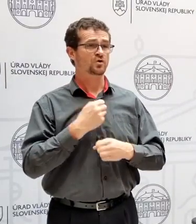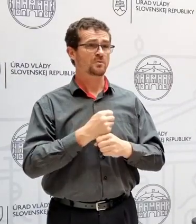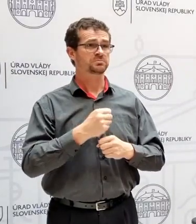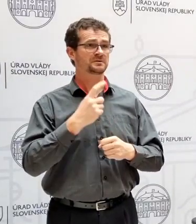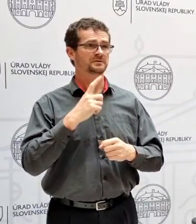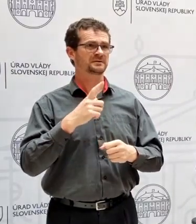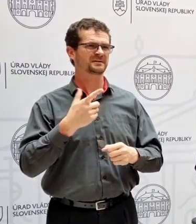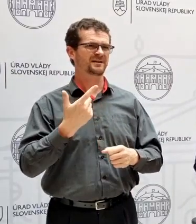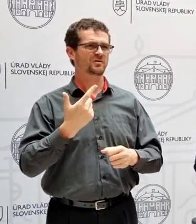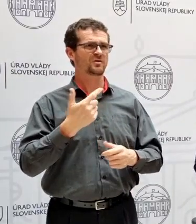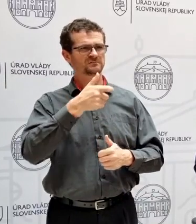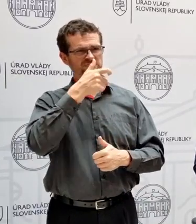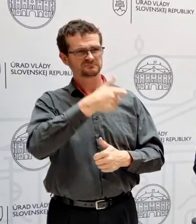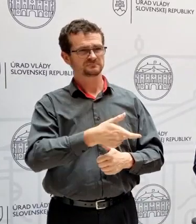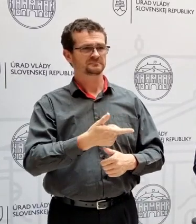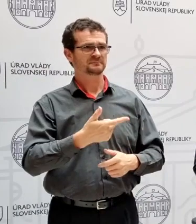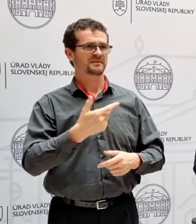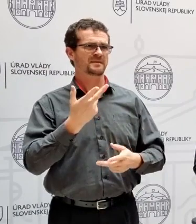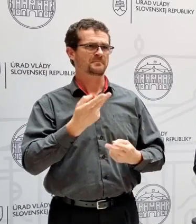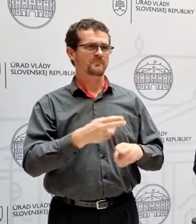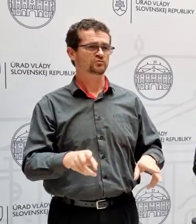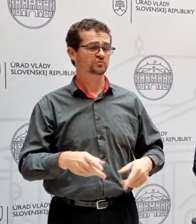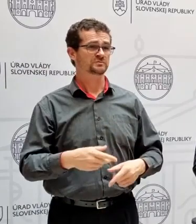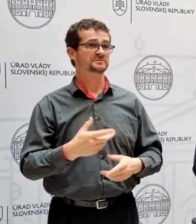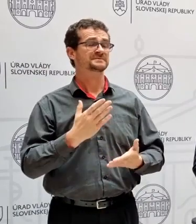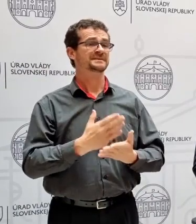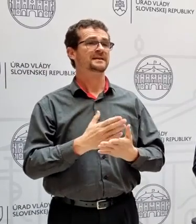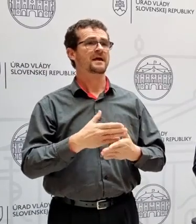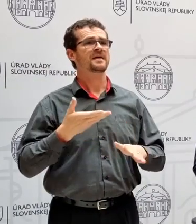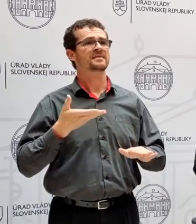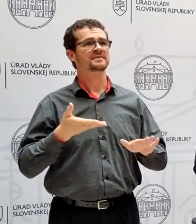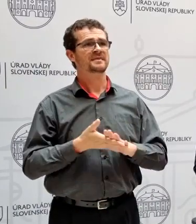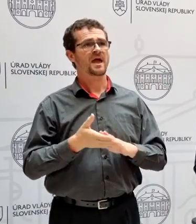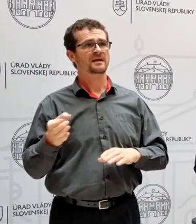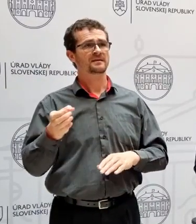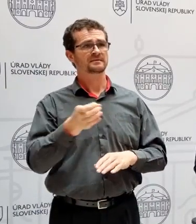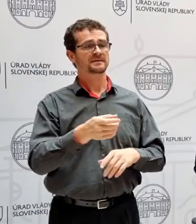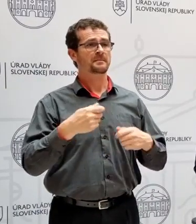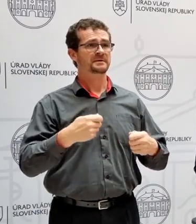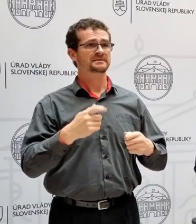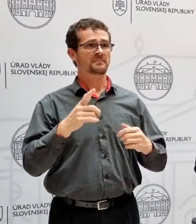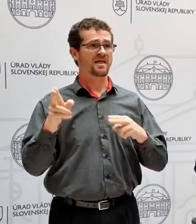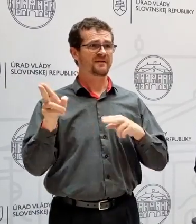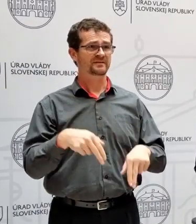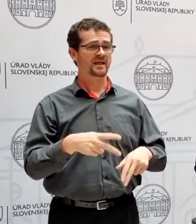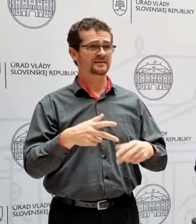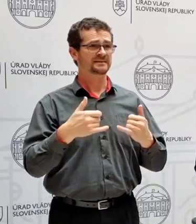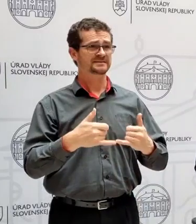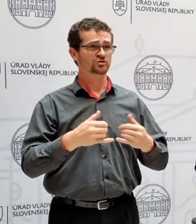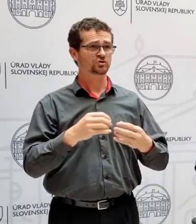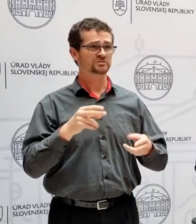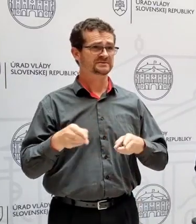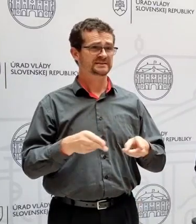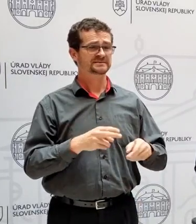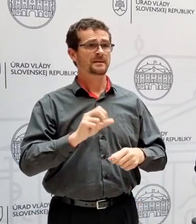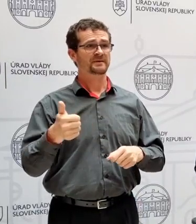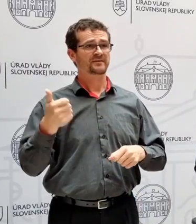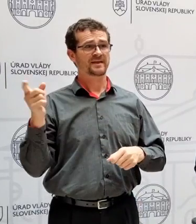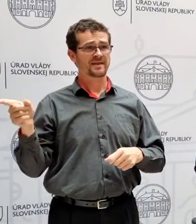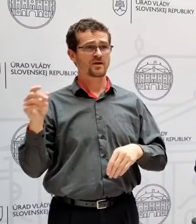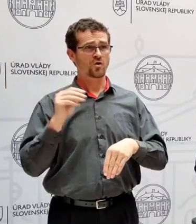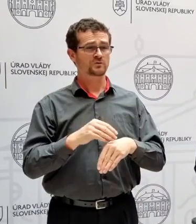zle, tak nemáte šancu to urobiť. Ako blízko sme k dohode na náhradníkoch? Prezidentka by už sa mala vrátiť zo zahraničnej cesty. Premiér povedal, že najprv jej oznámi tie